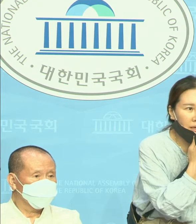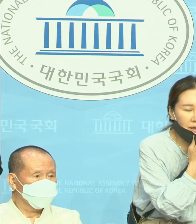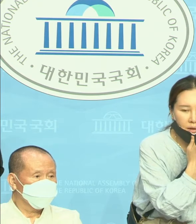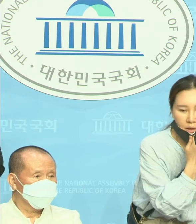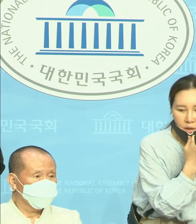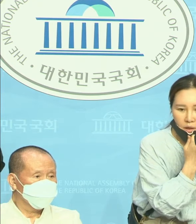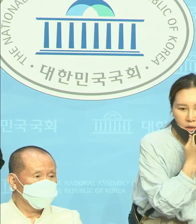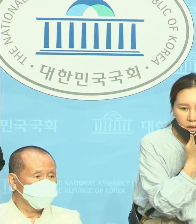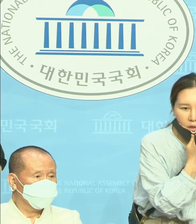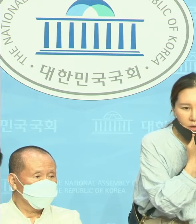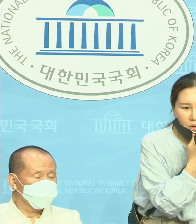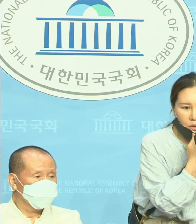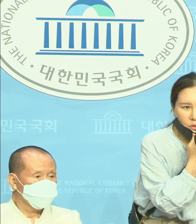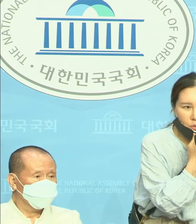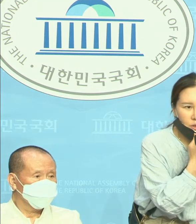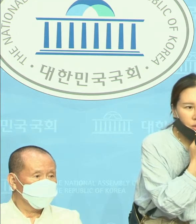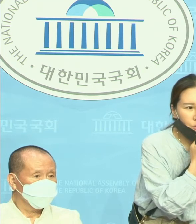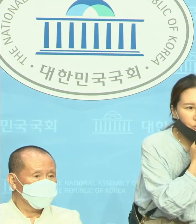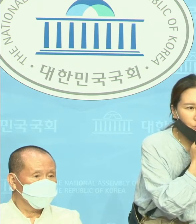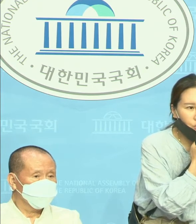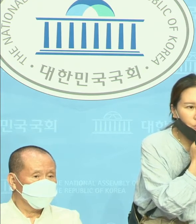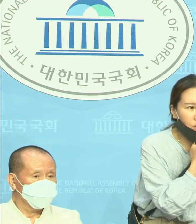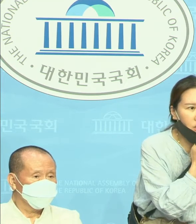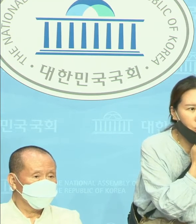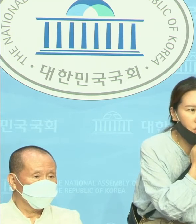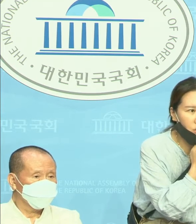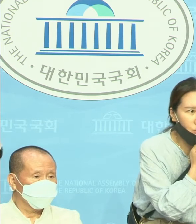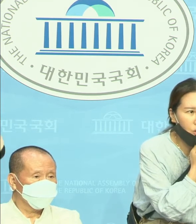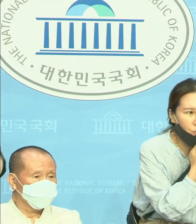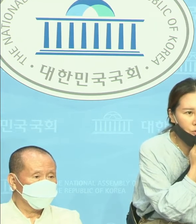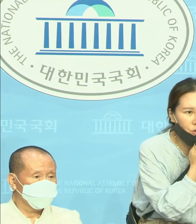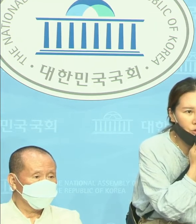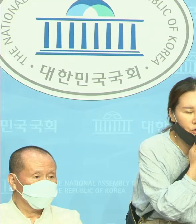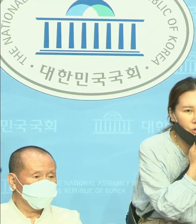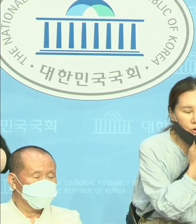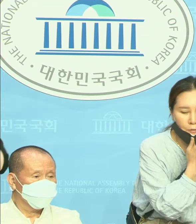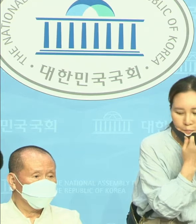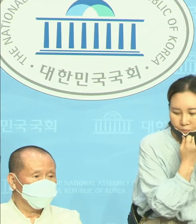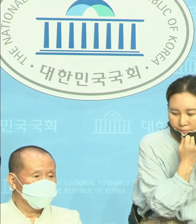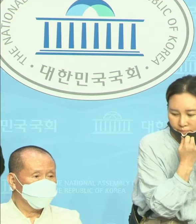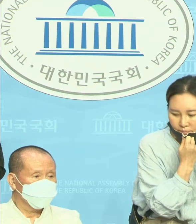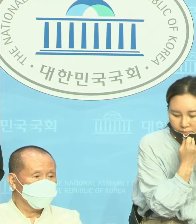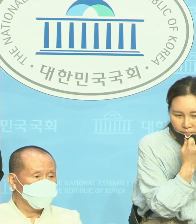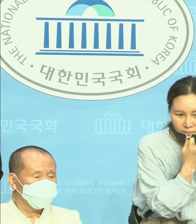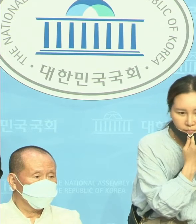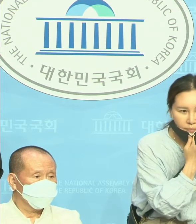있습니다 혼자서는 숨도 제대로 실수가 없으셔서